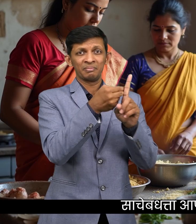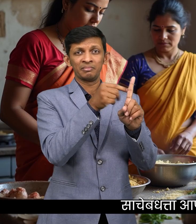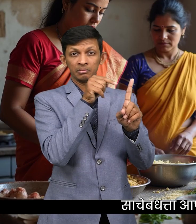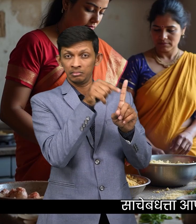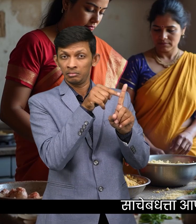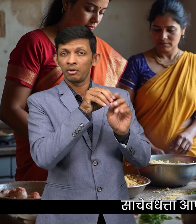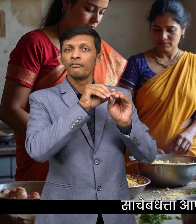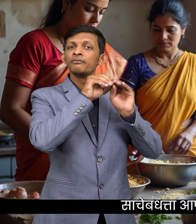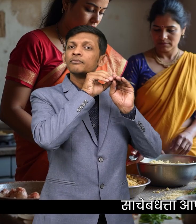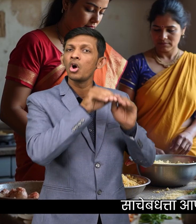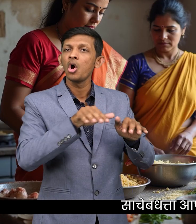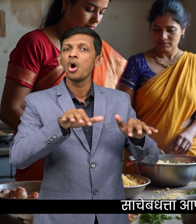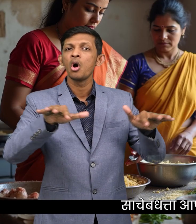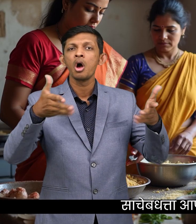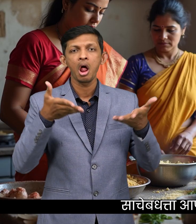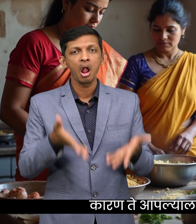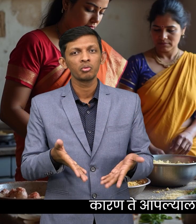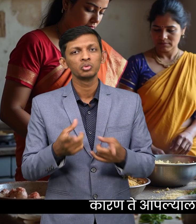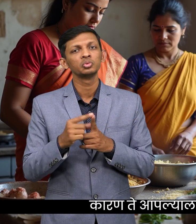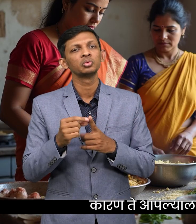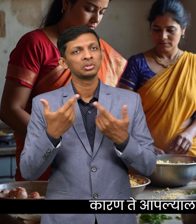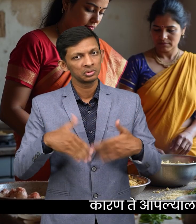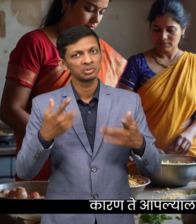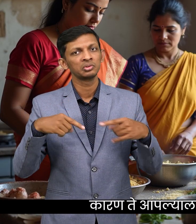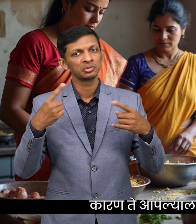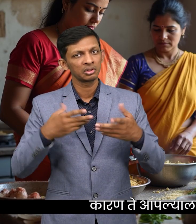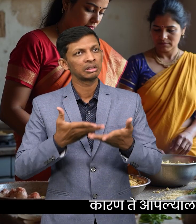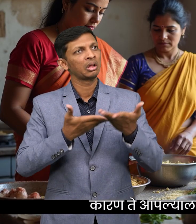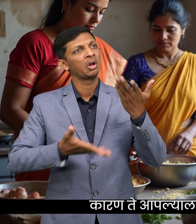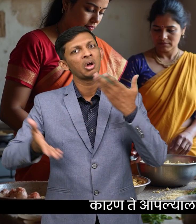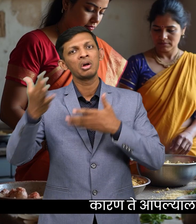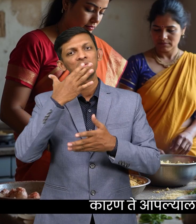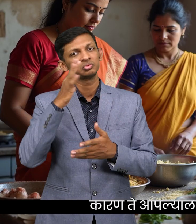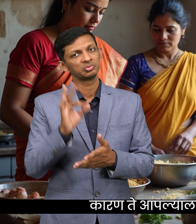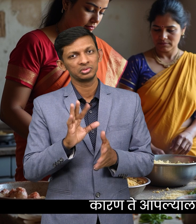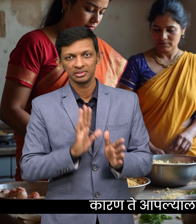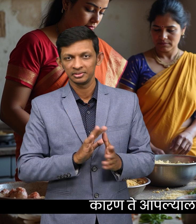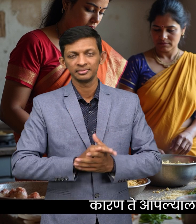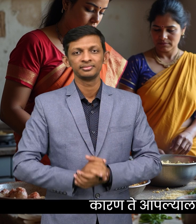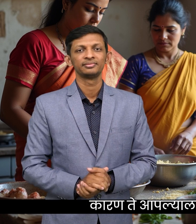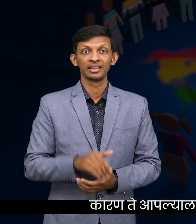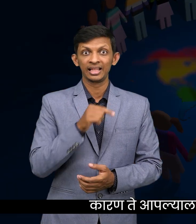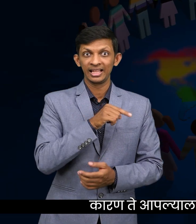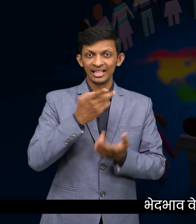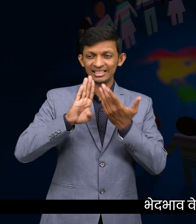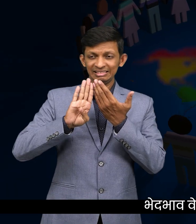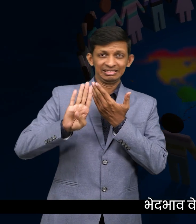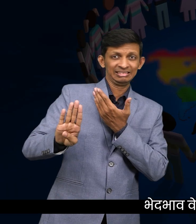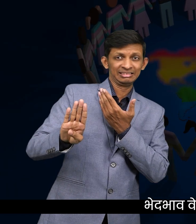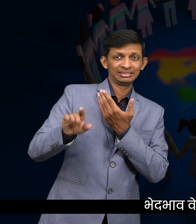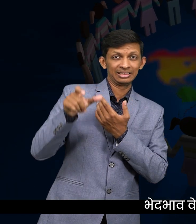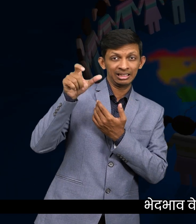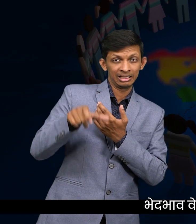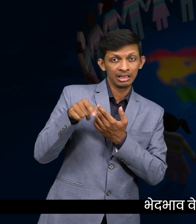साचेबद्धता आपल्या सर्वांना प्रभावित करतात, कारण ते आपल्याला काही गोष्टी करण्यापासून रोखतात.